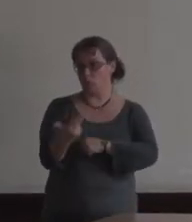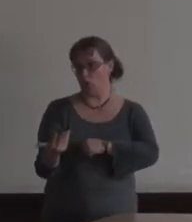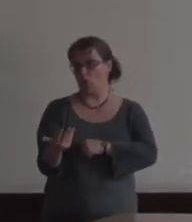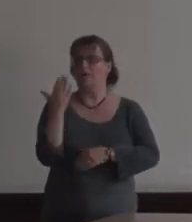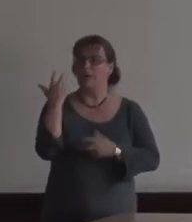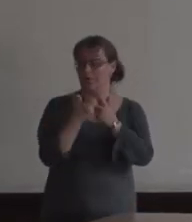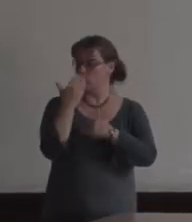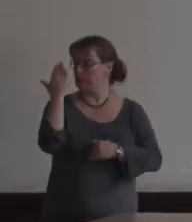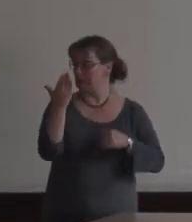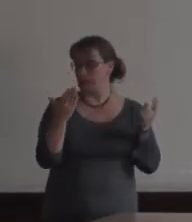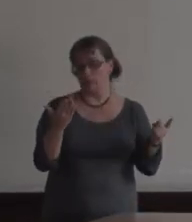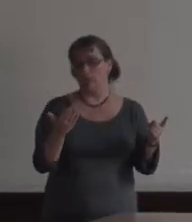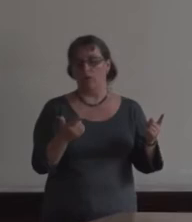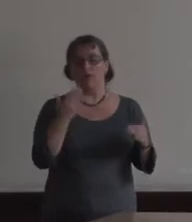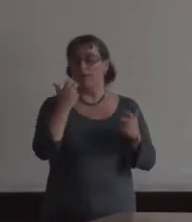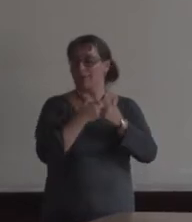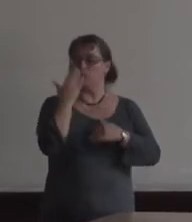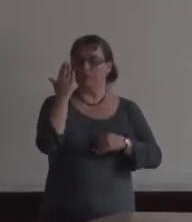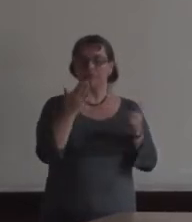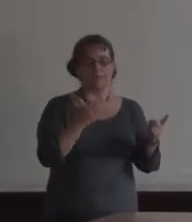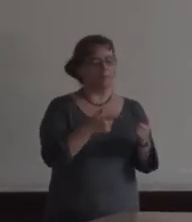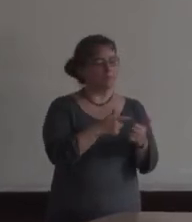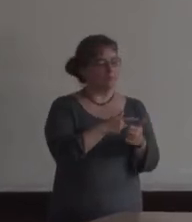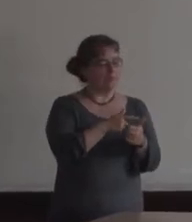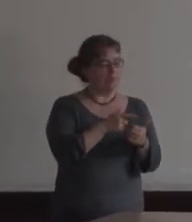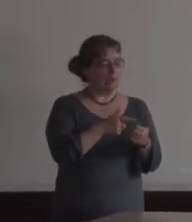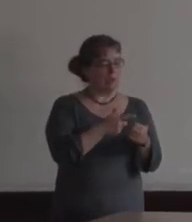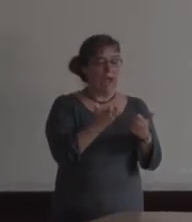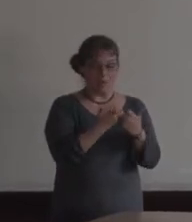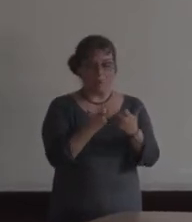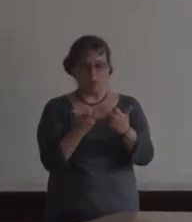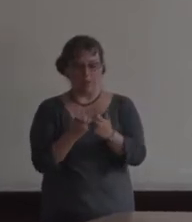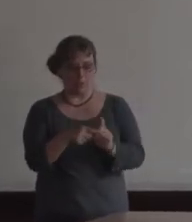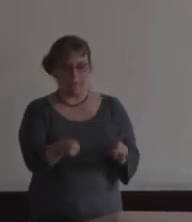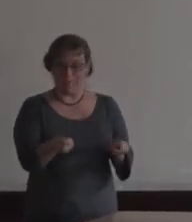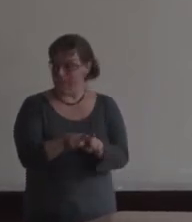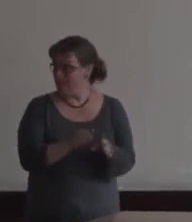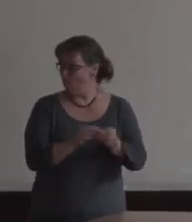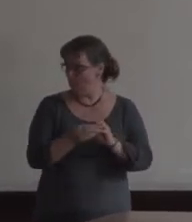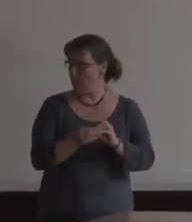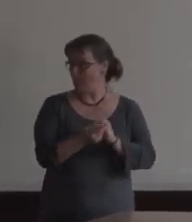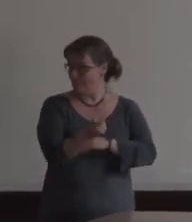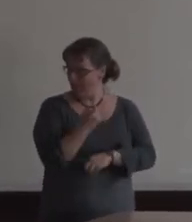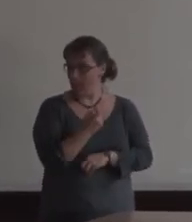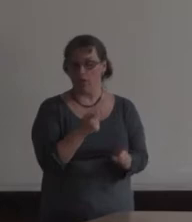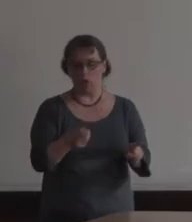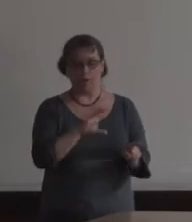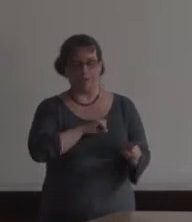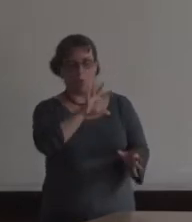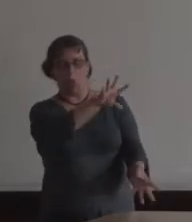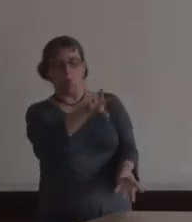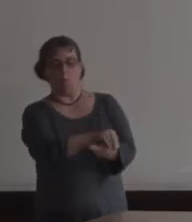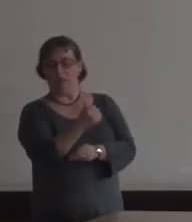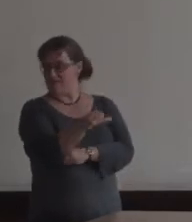erreur, pour lui, ça va être la même chose. Et il va essayer après de simplifier l'exemple, parce que peut-être dans sa stratégie d'exploration des possibles, il va générer quelque